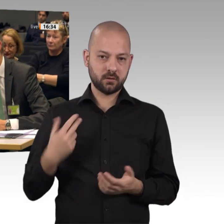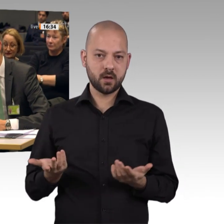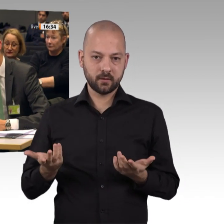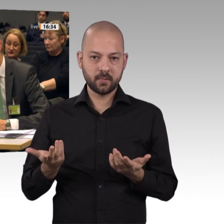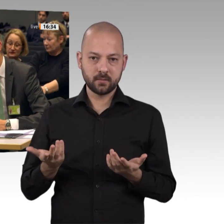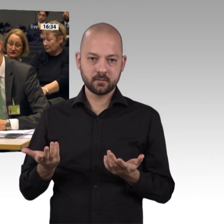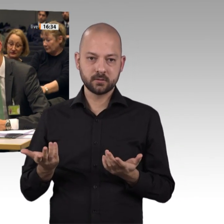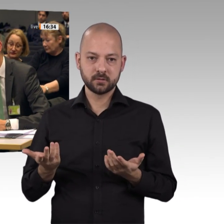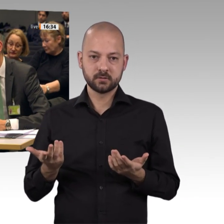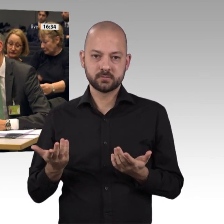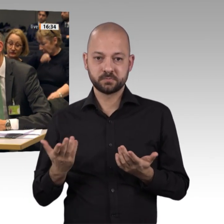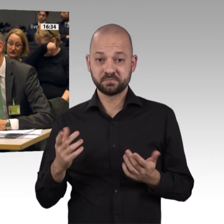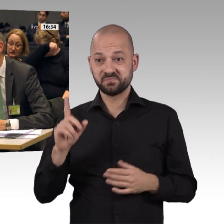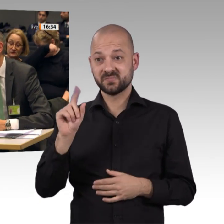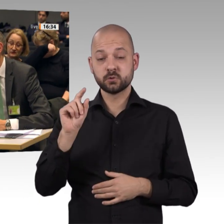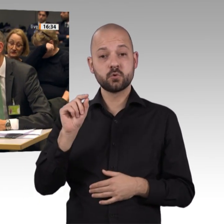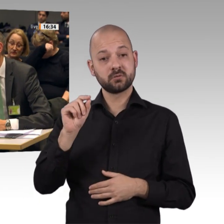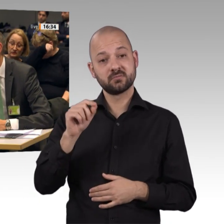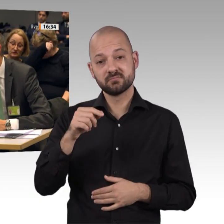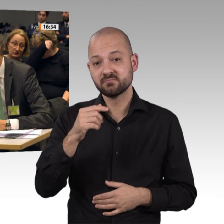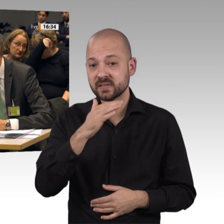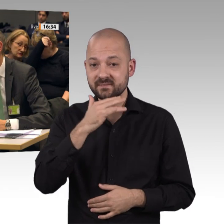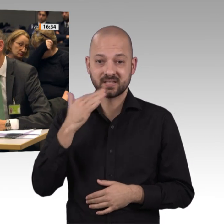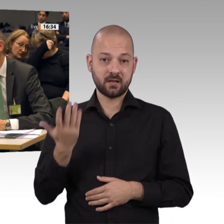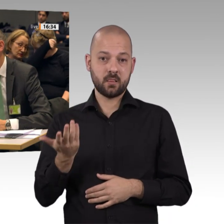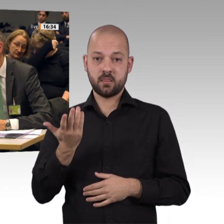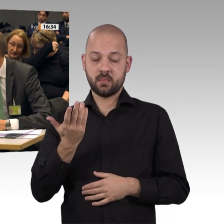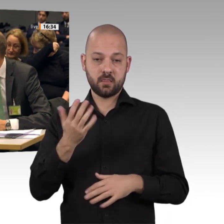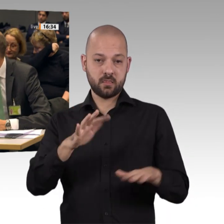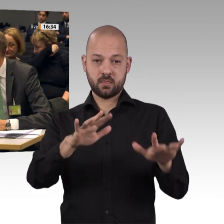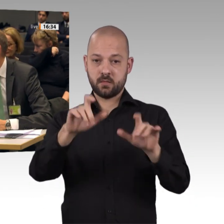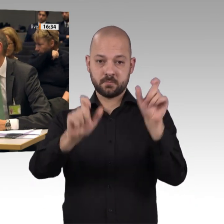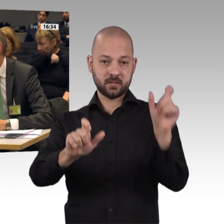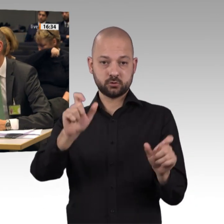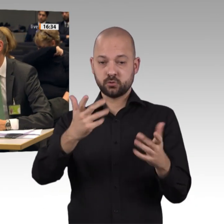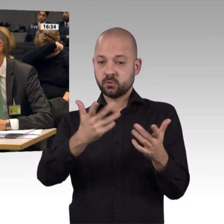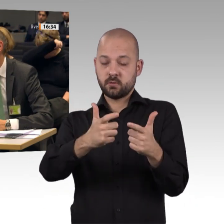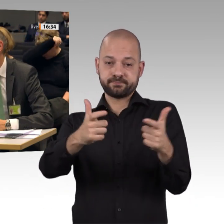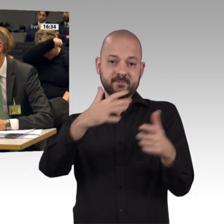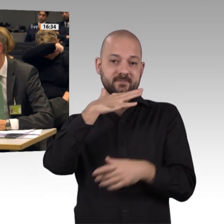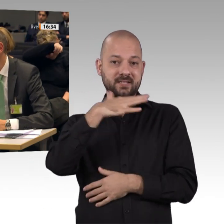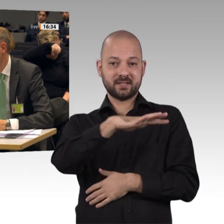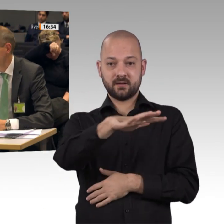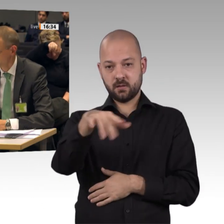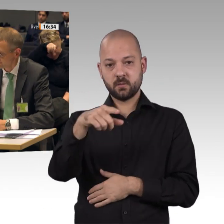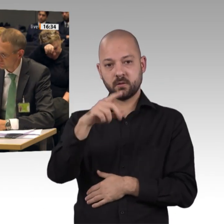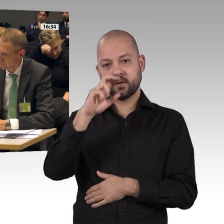versucht, über stationäre Pflegeeinrichtungen zu helfen, wo wir ohnehin schon große Schwierigkeiten haben, den Bedarf zu